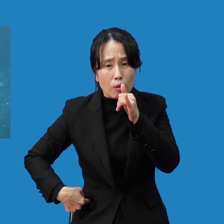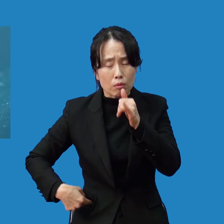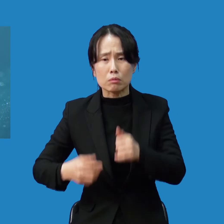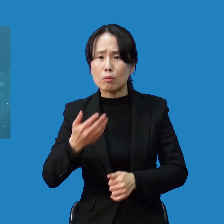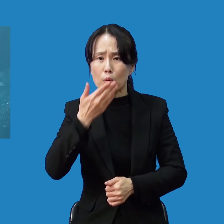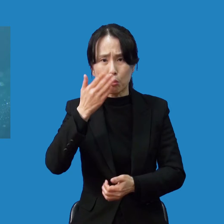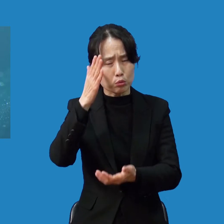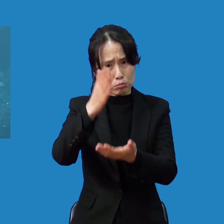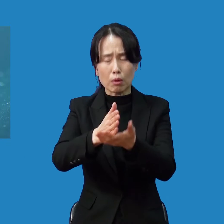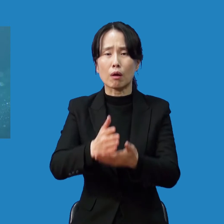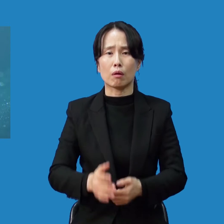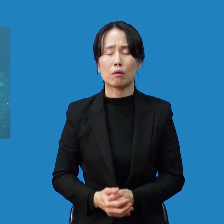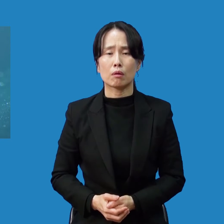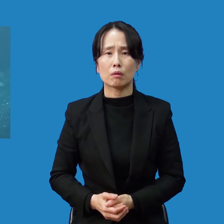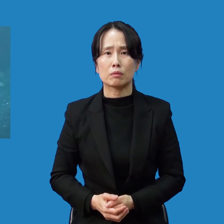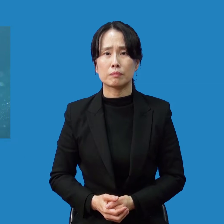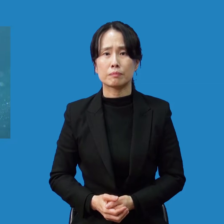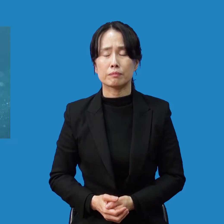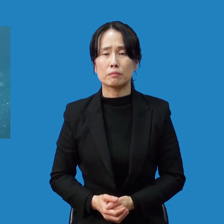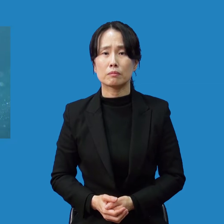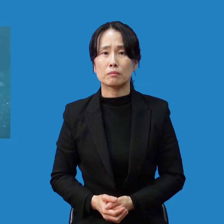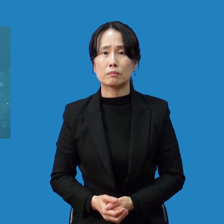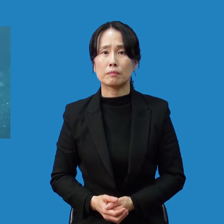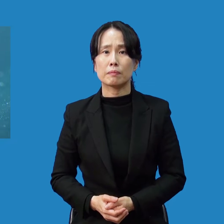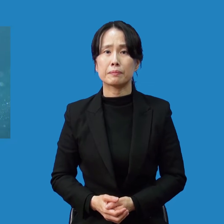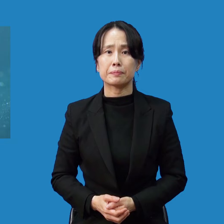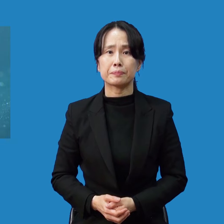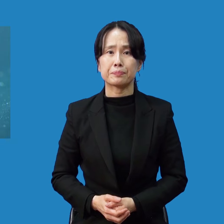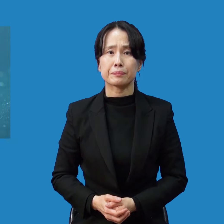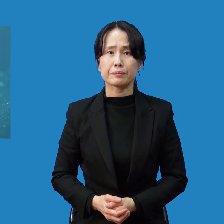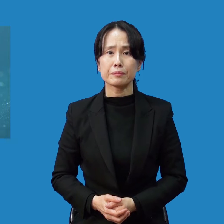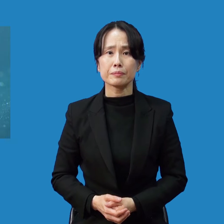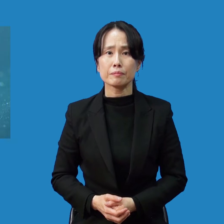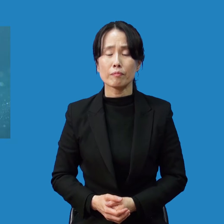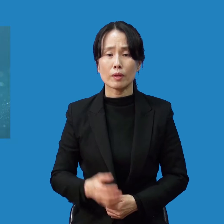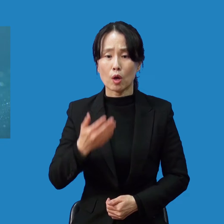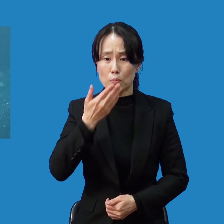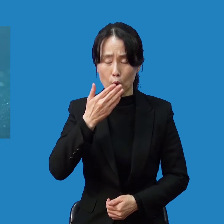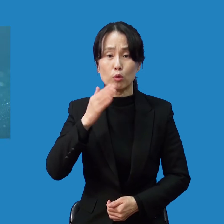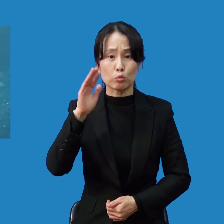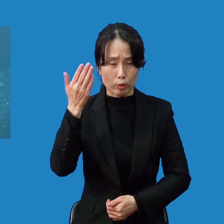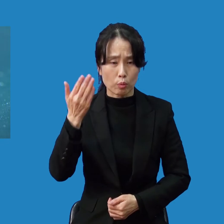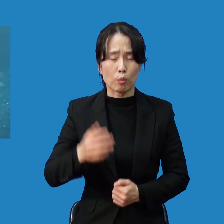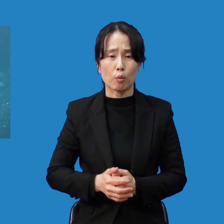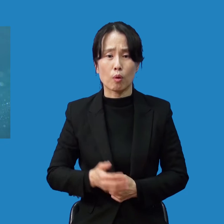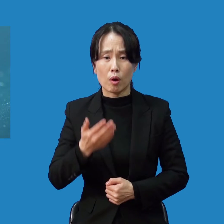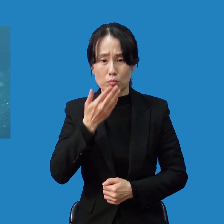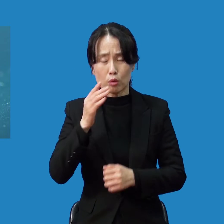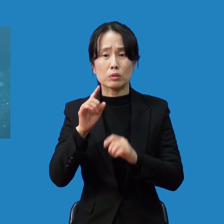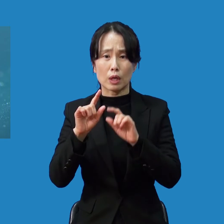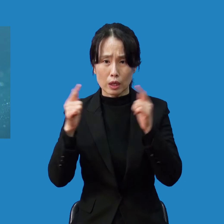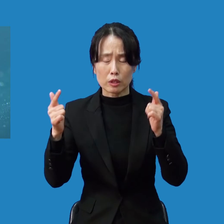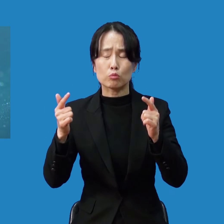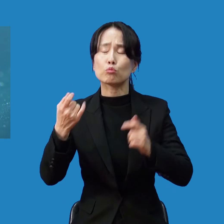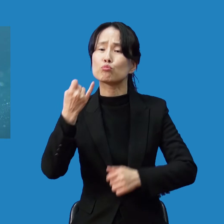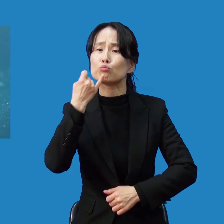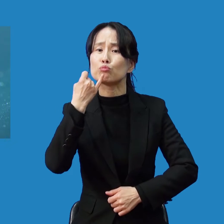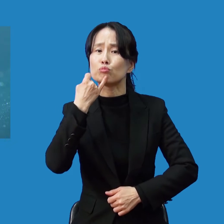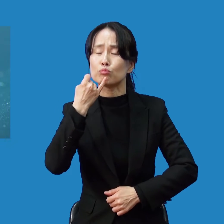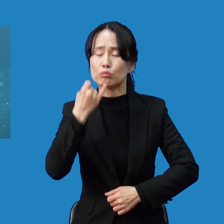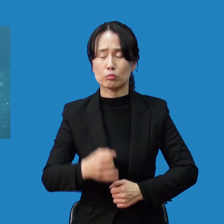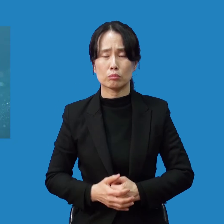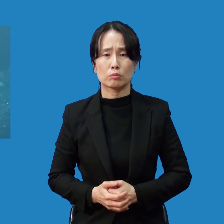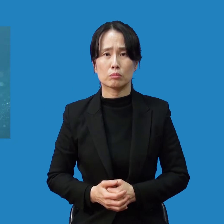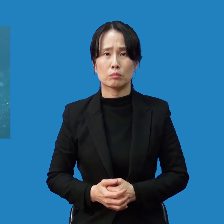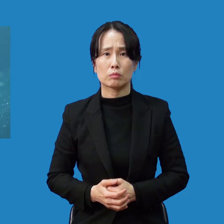그러면 안 먹으면 됩니다. 안 먹어야 됩니다. 그래서 먹어도 잘하는 것이고 안 먹어도 잘하는